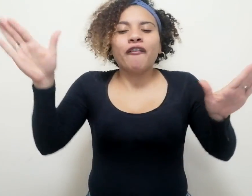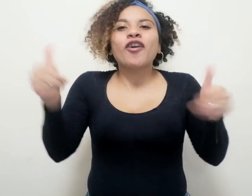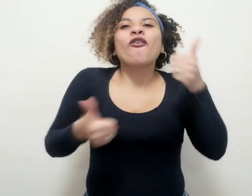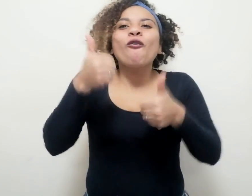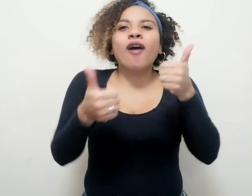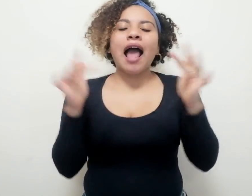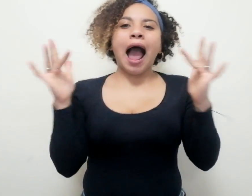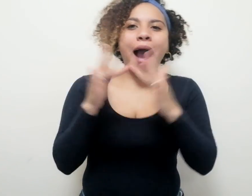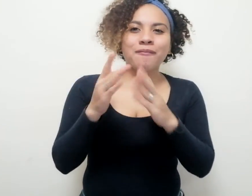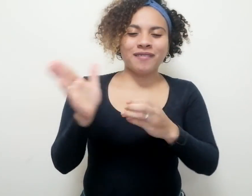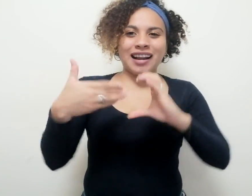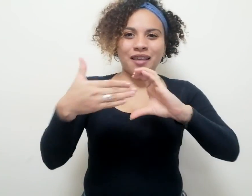imprevisiblemente,